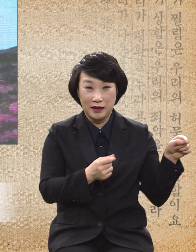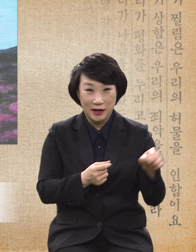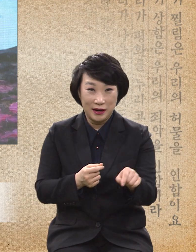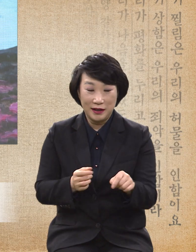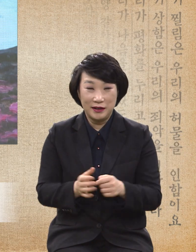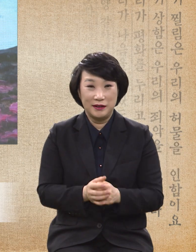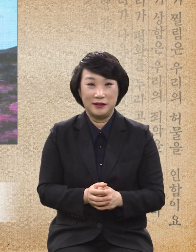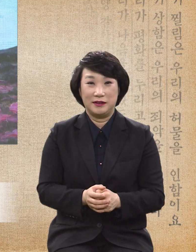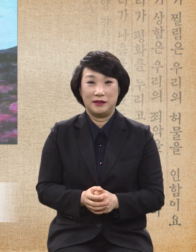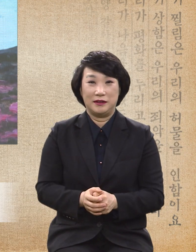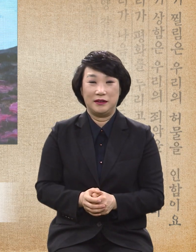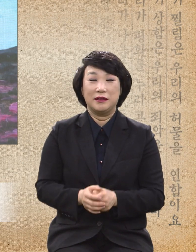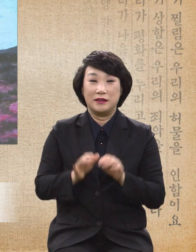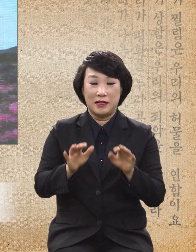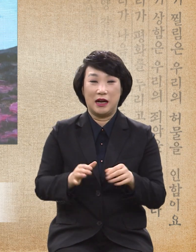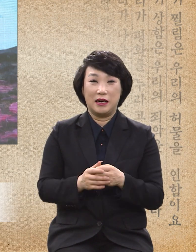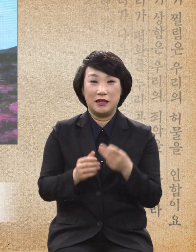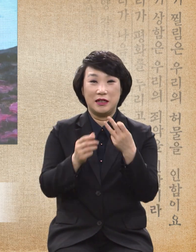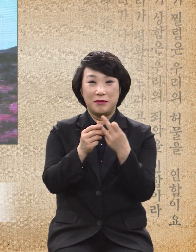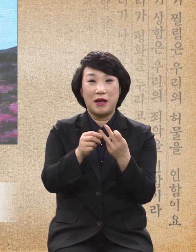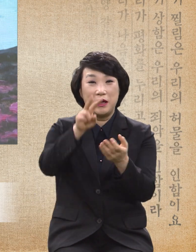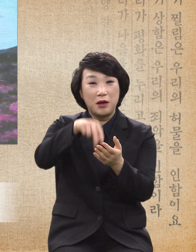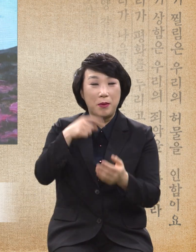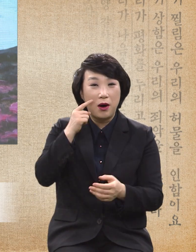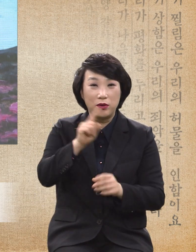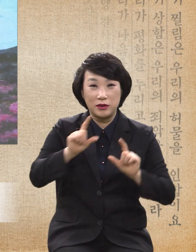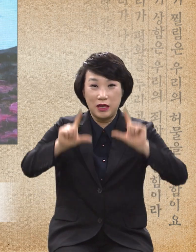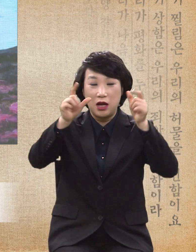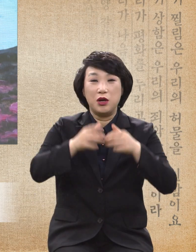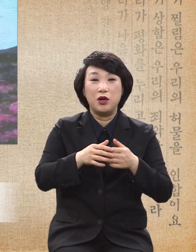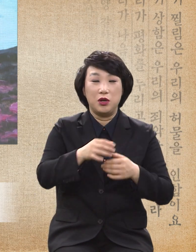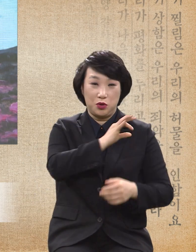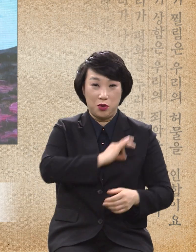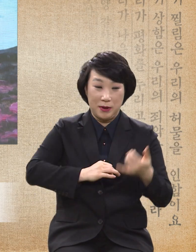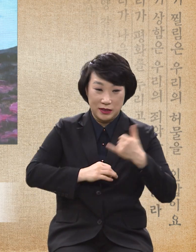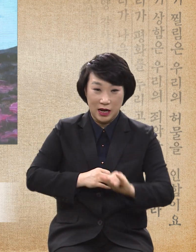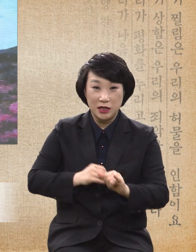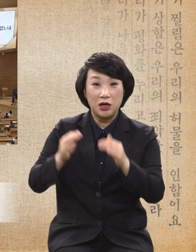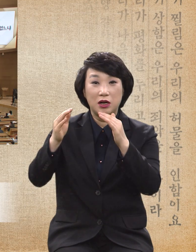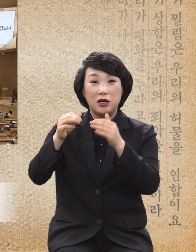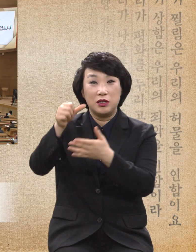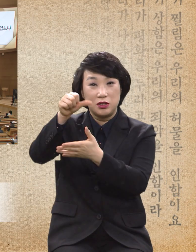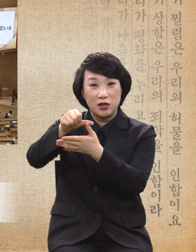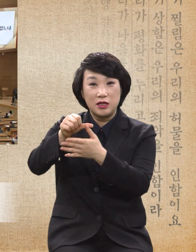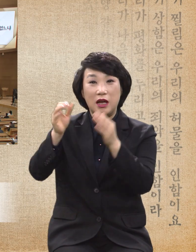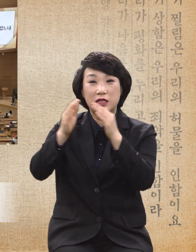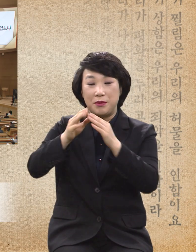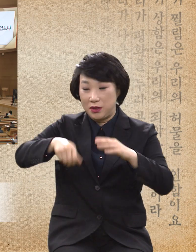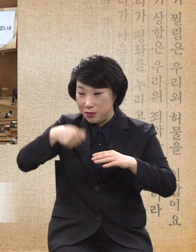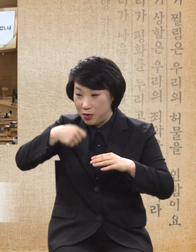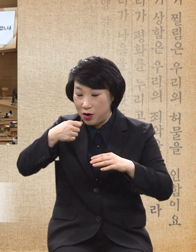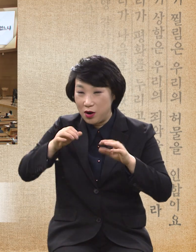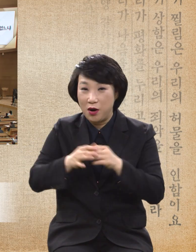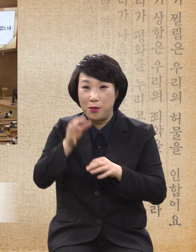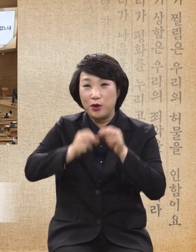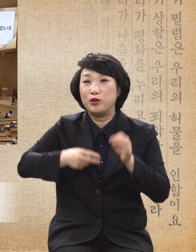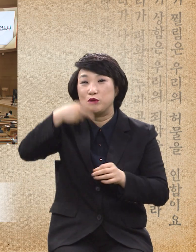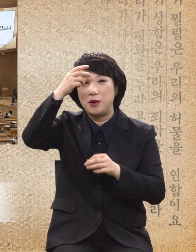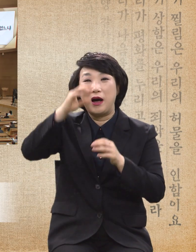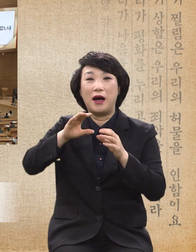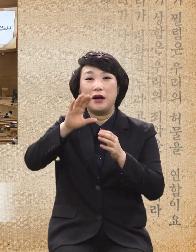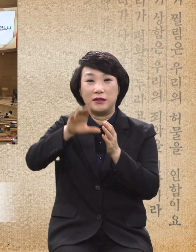여호와 앞에서 물러가니라. 13절 읽어. 하루는 욥의 자녀들이 그 맏형의 집에서 식물을 먹으며 포도주를